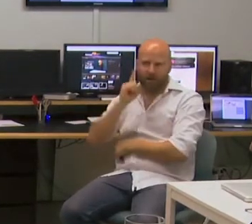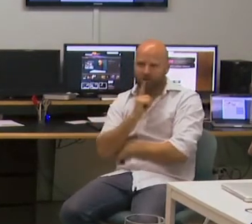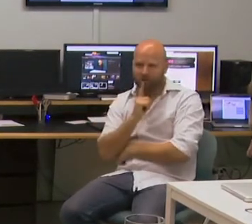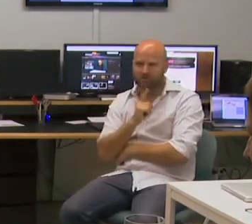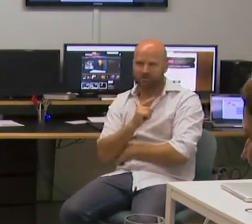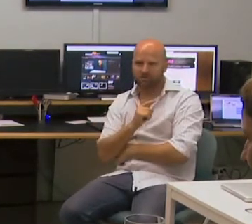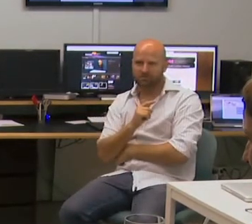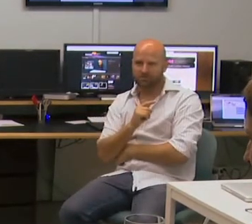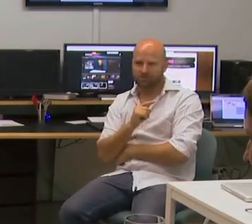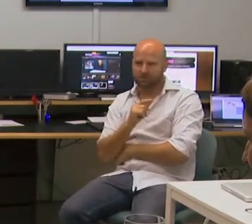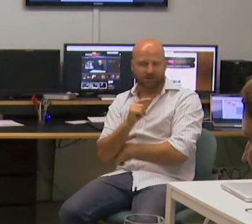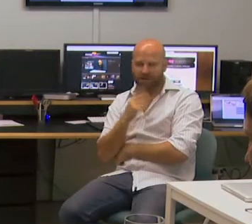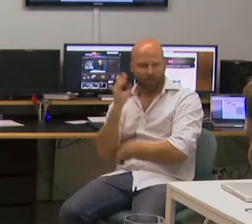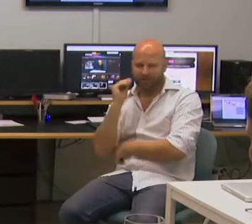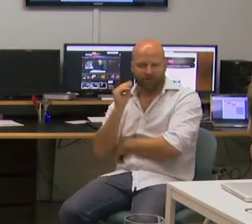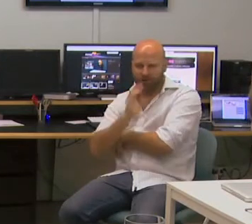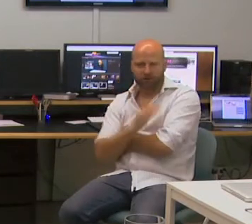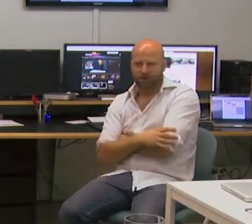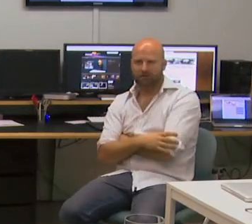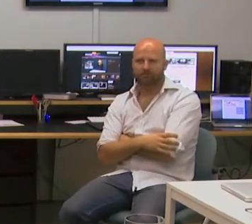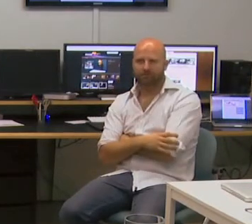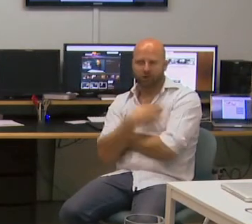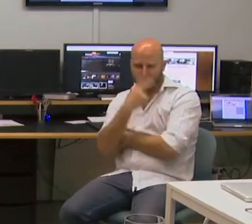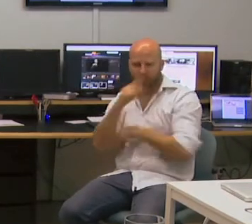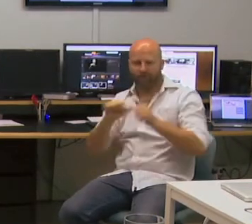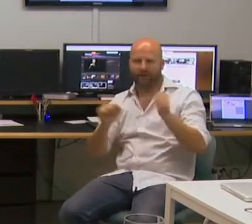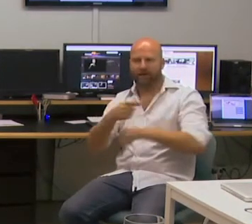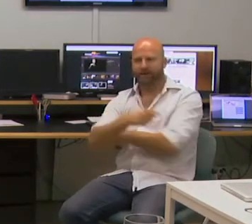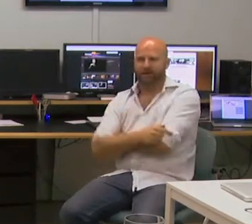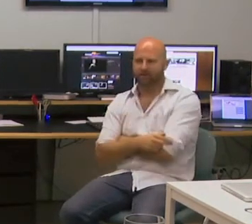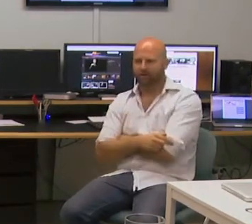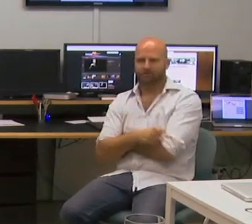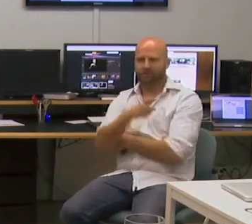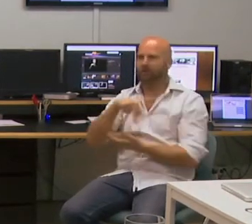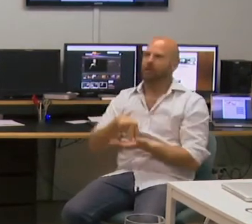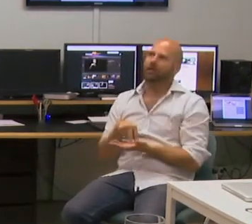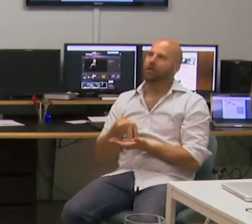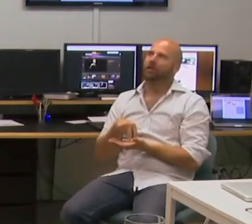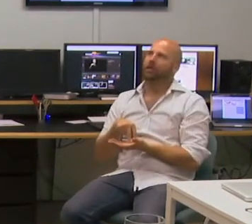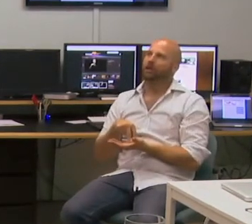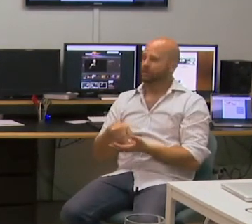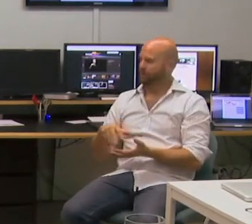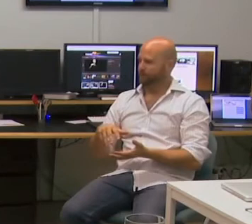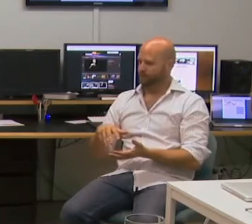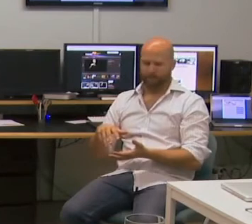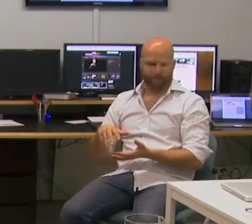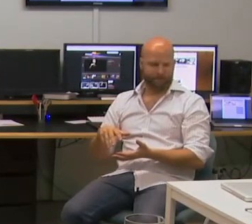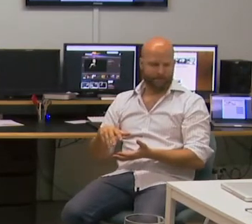ich habe gesagt, Entschuldigung, ich bin gehörlos zur Polizei, habe nicht verstanden. Und ich habe mal geschaut, wie der reagiert. Und er ist völlig hilflos.